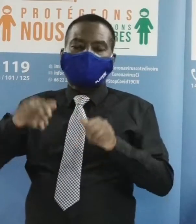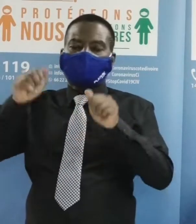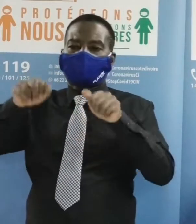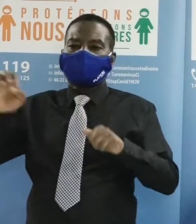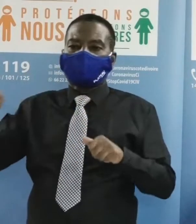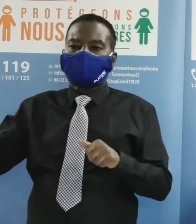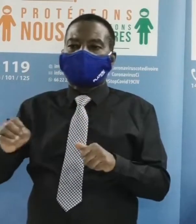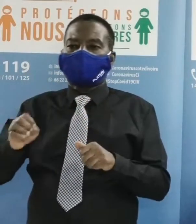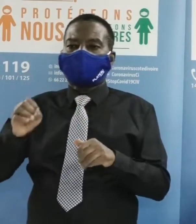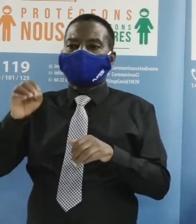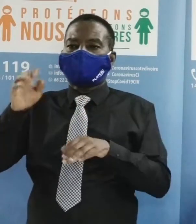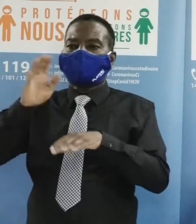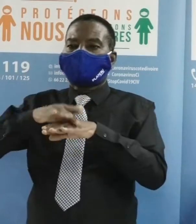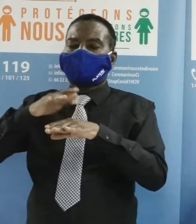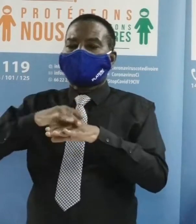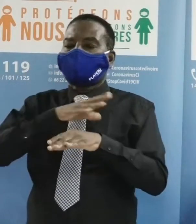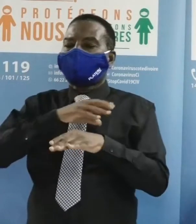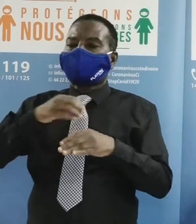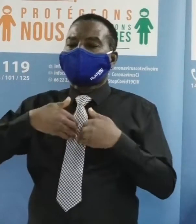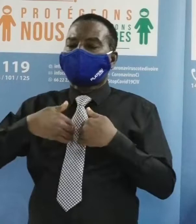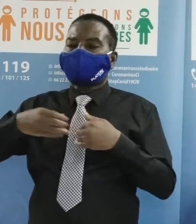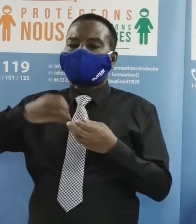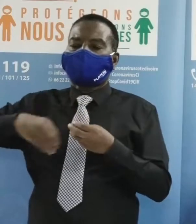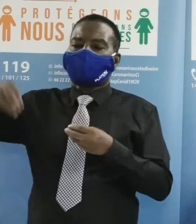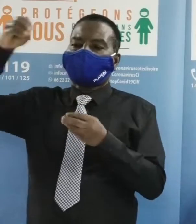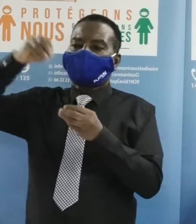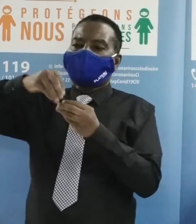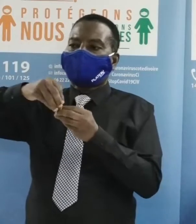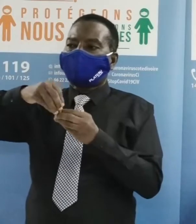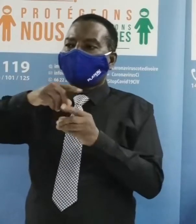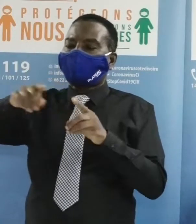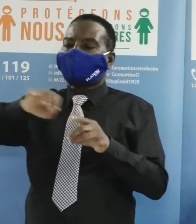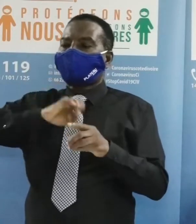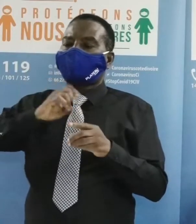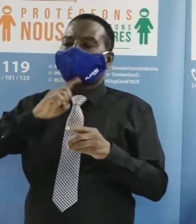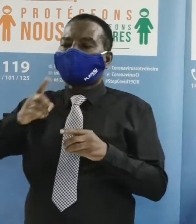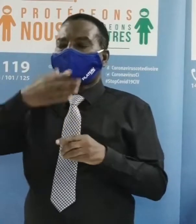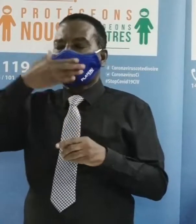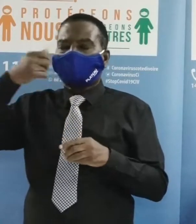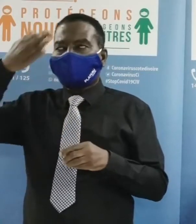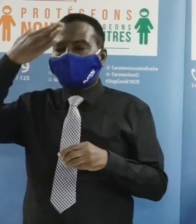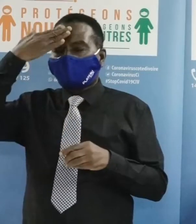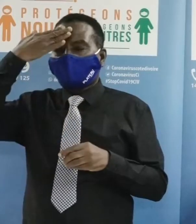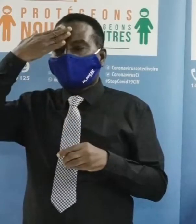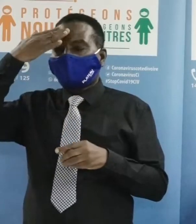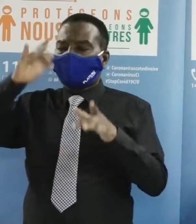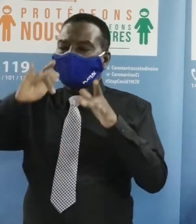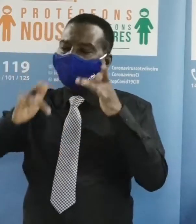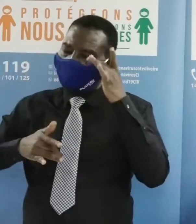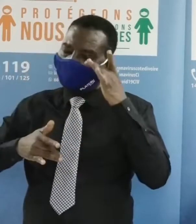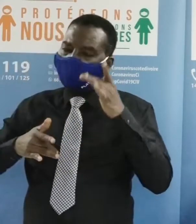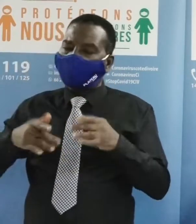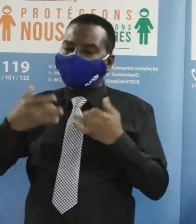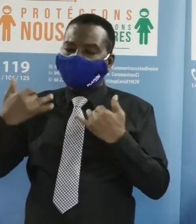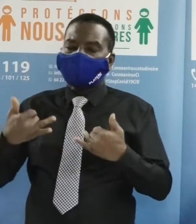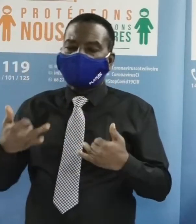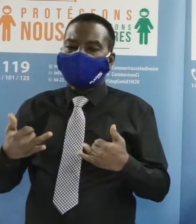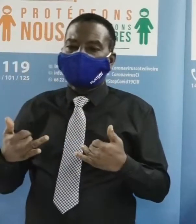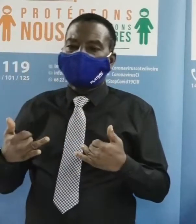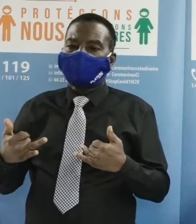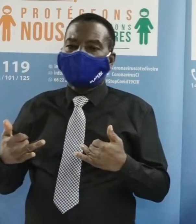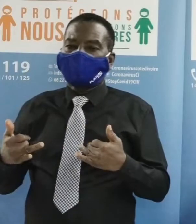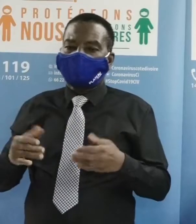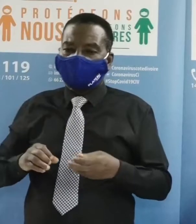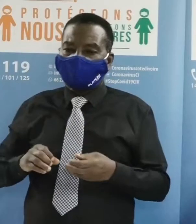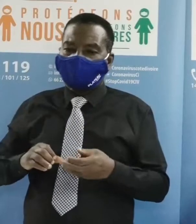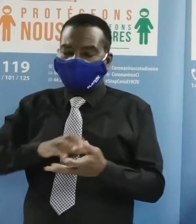des dépistages ont augmenté mais j'ai dû qu'à une meilleure connaissance de la maladie c'est à dire que maintenant la